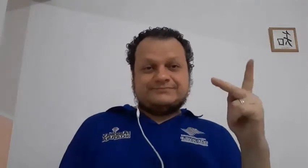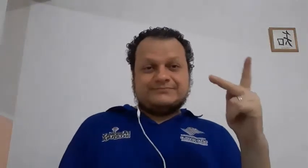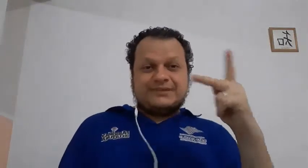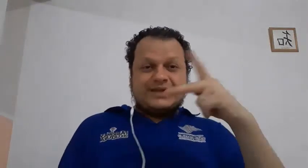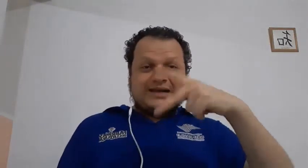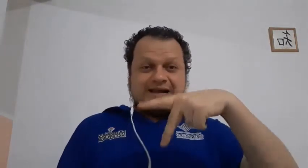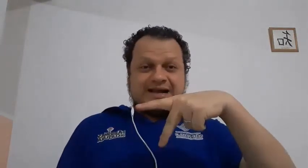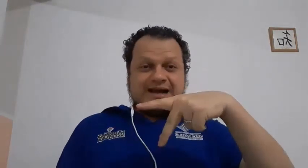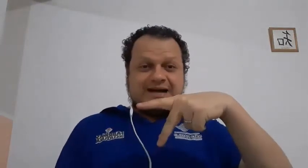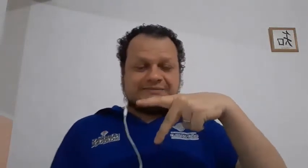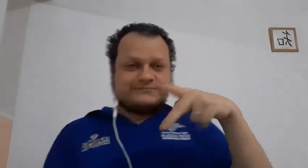K.